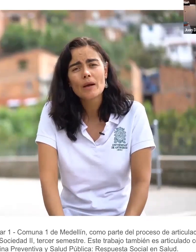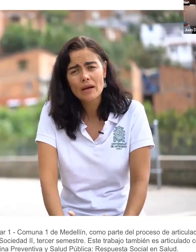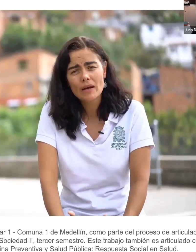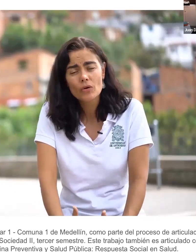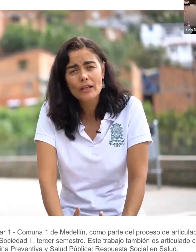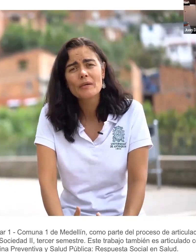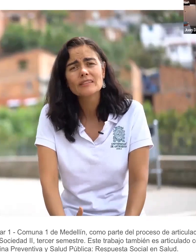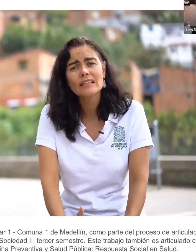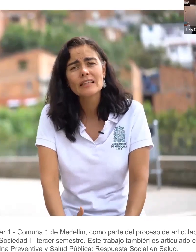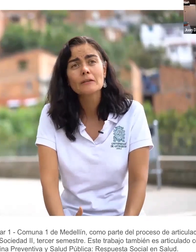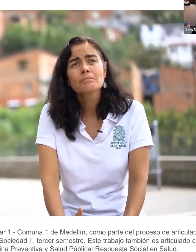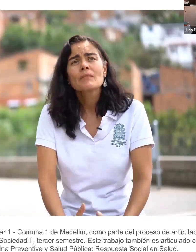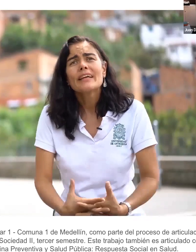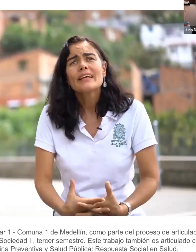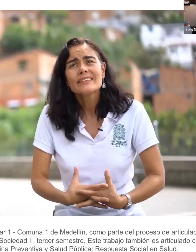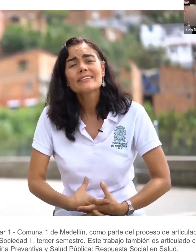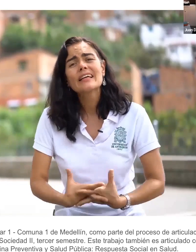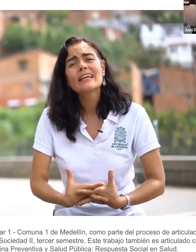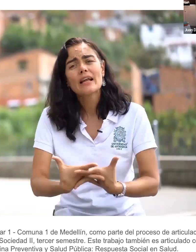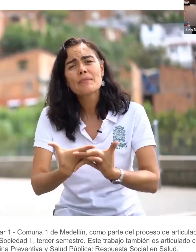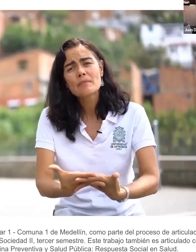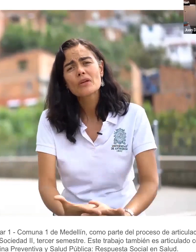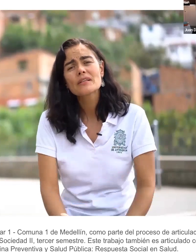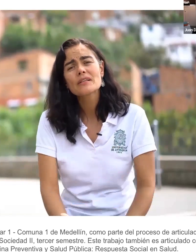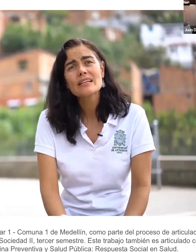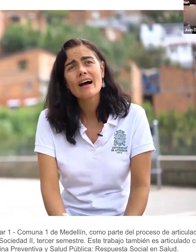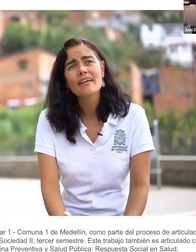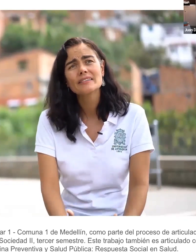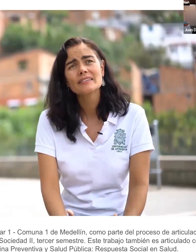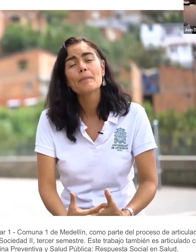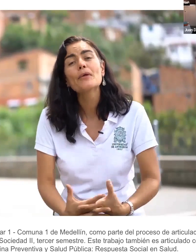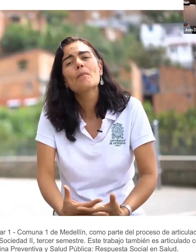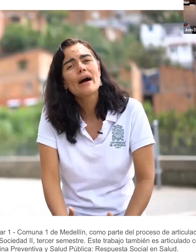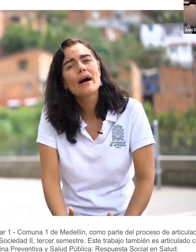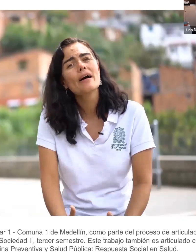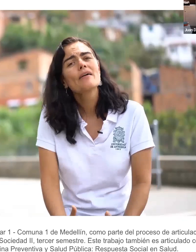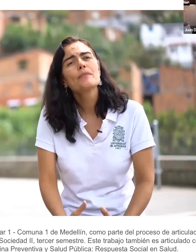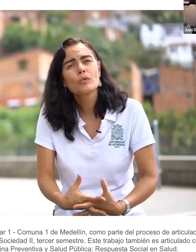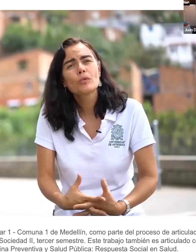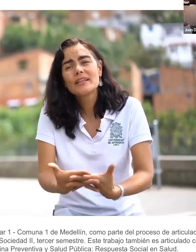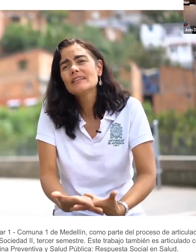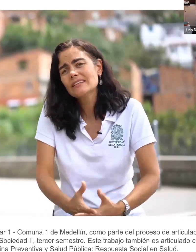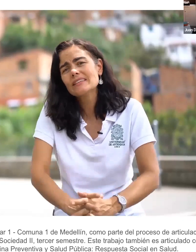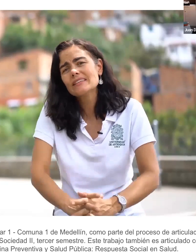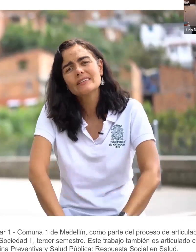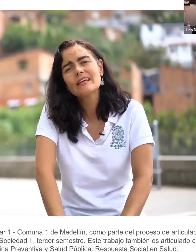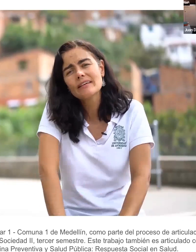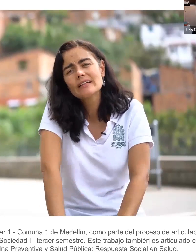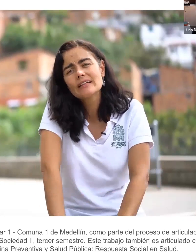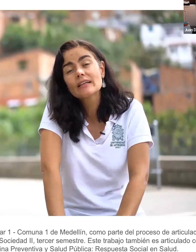concreto de medicina, y sienten que la misma universidad está preocupada por las distintas necesidades del sector,